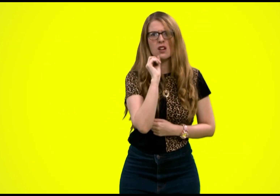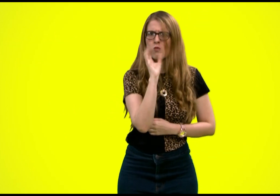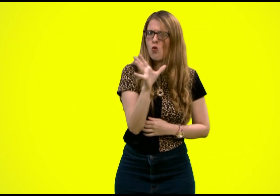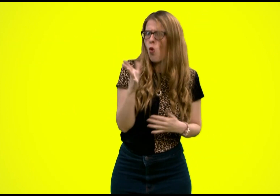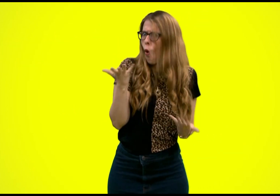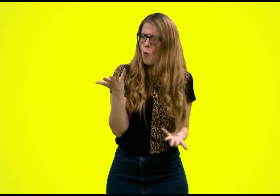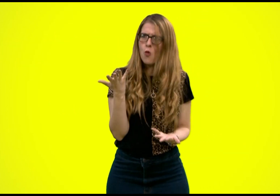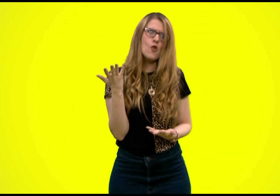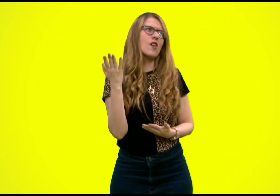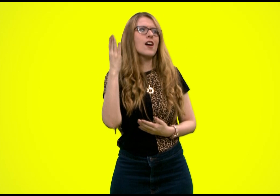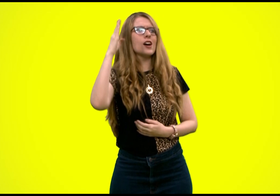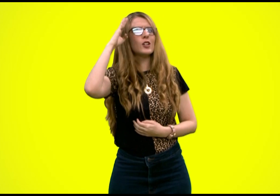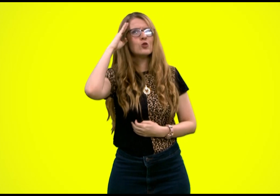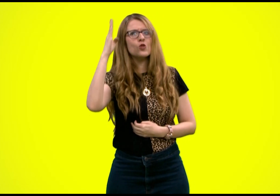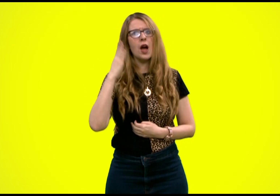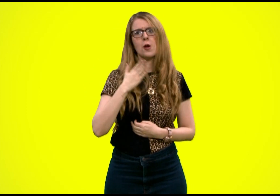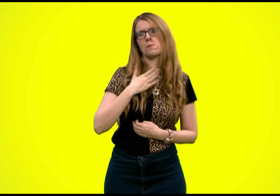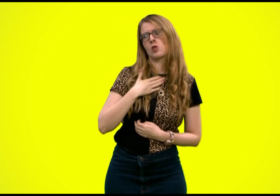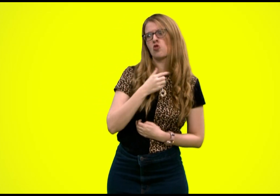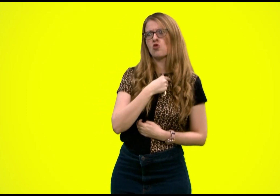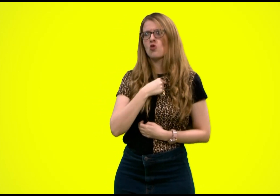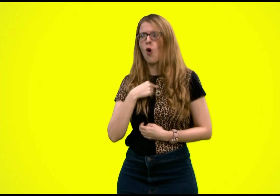como se dice mi nombre en señas